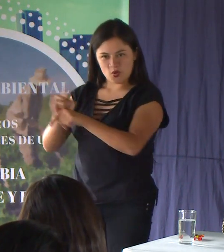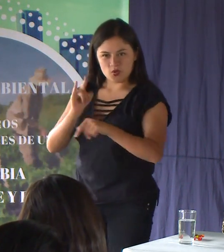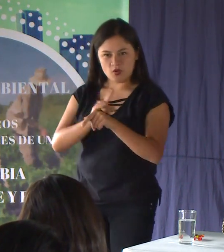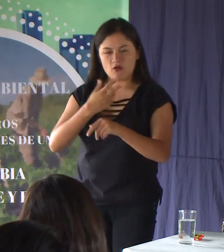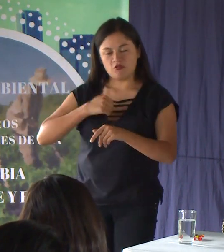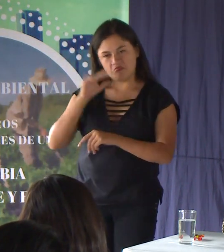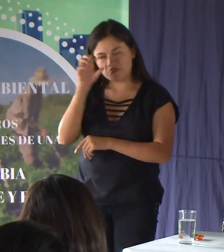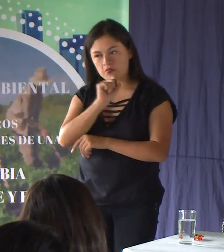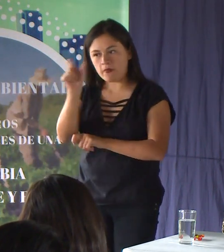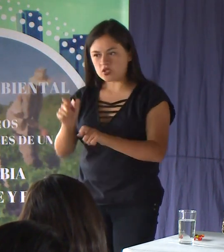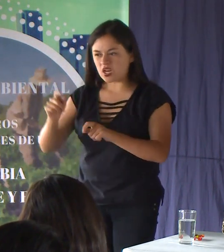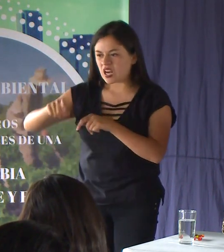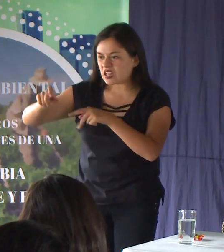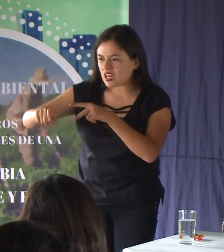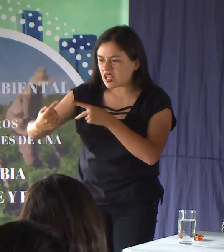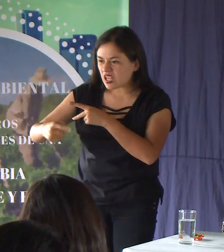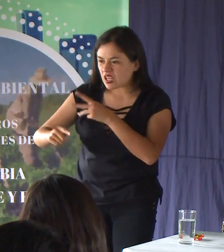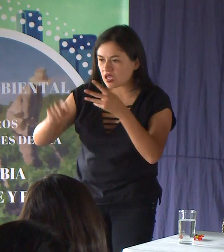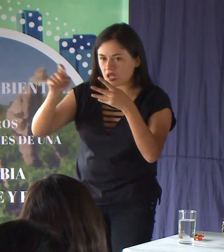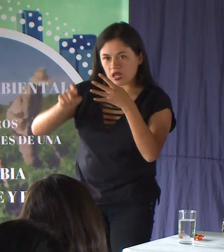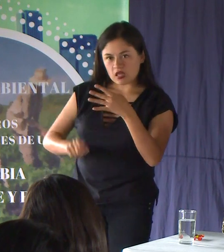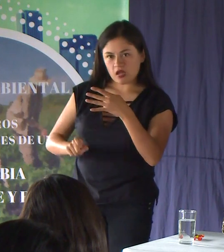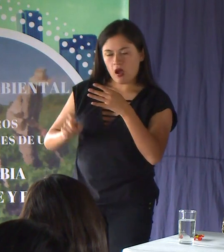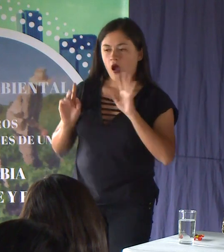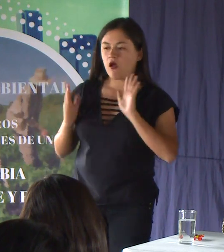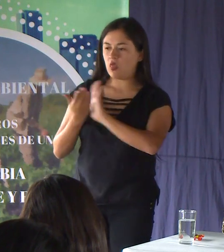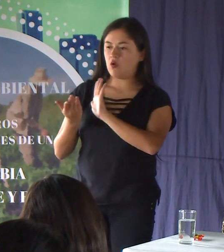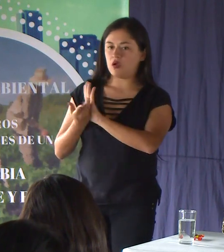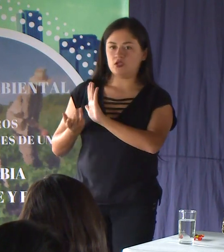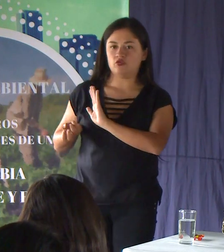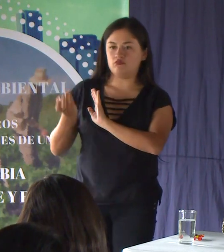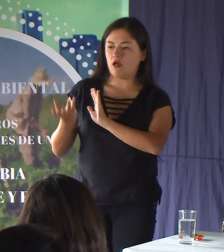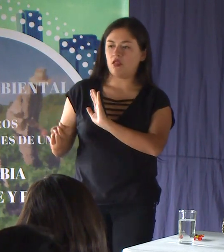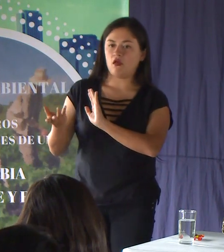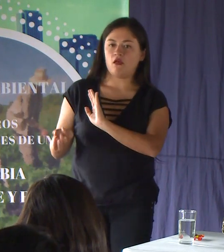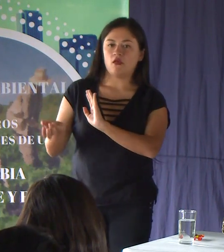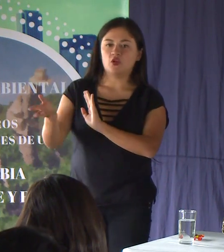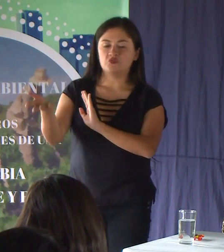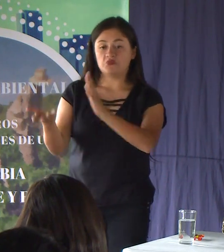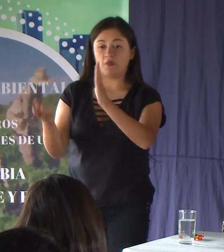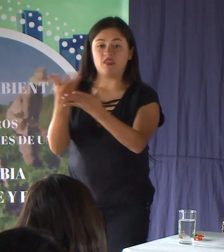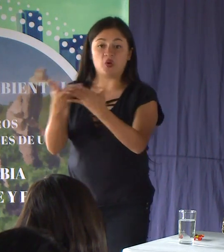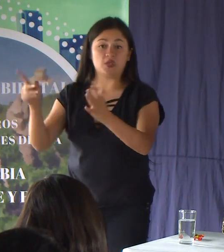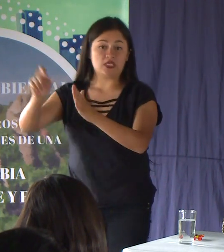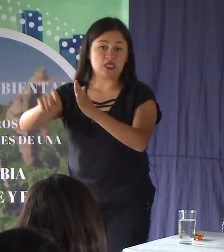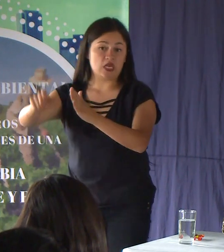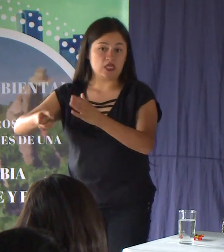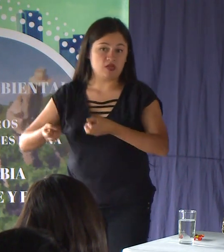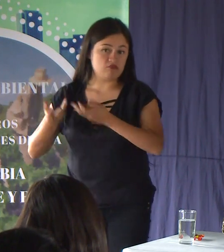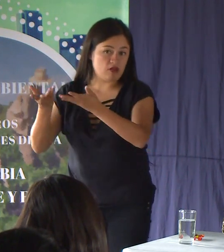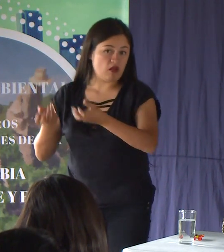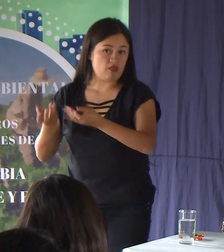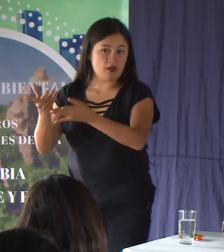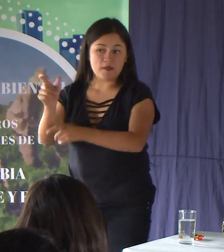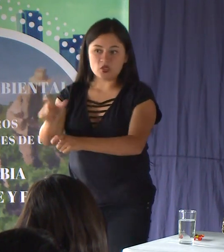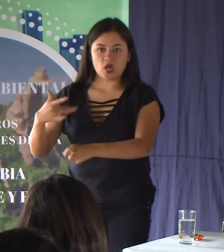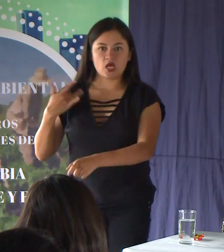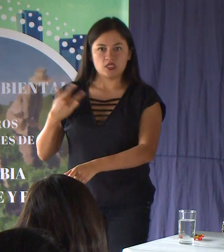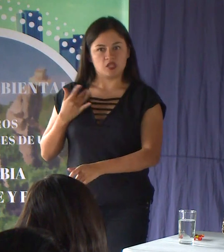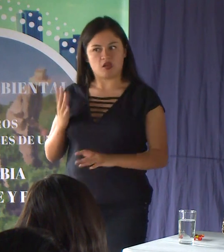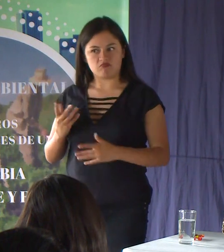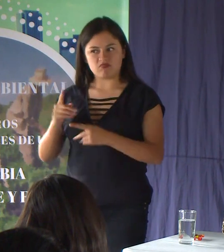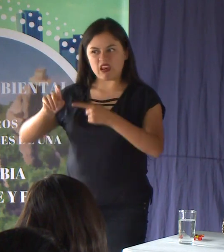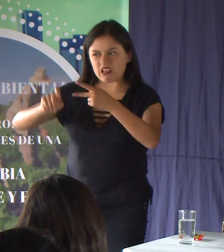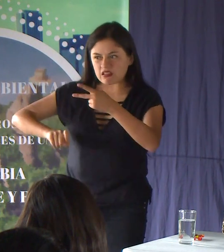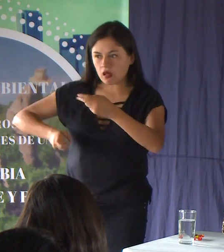identificar unas necesidades y a quien la educación está abocada a responder, ¿cierto? A dar respuesta o satisfacer esas